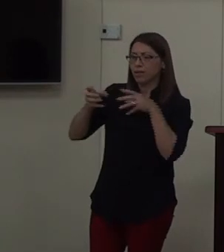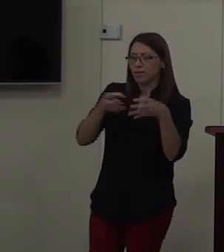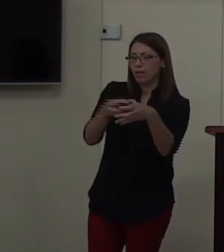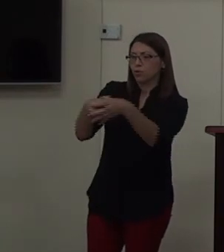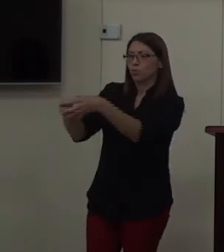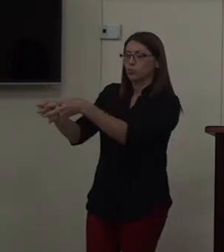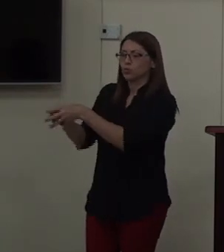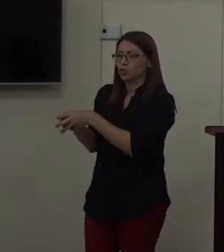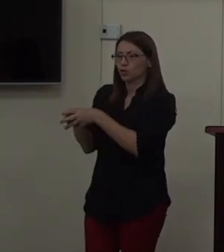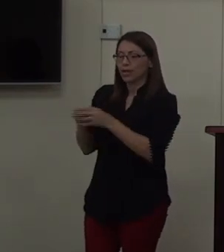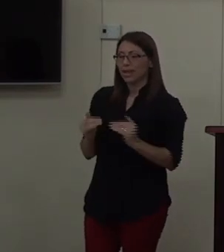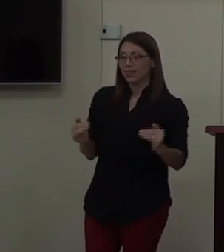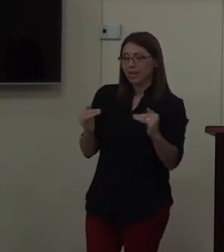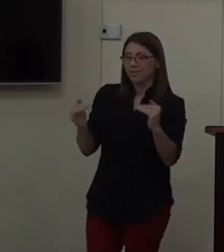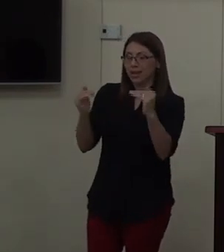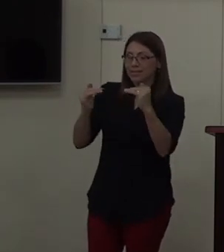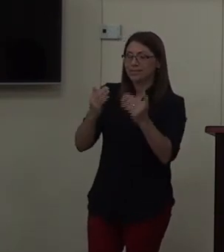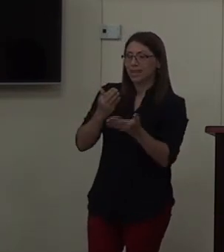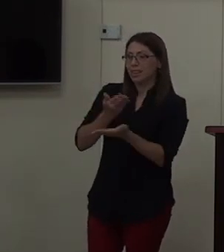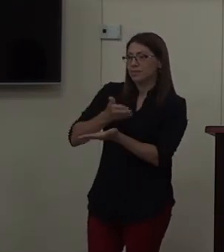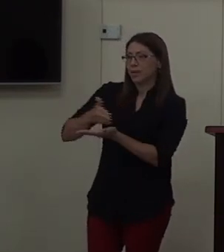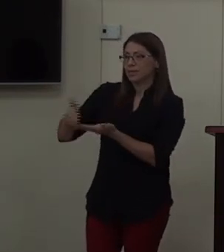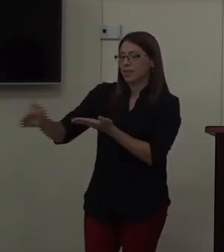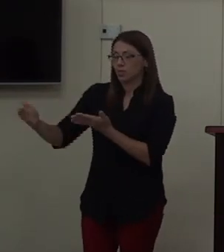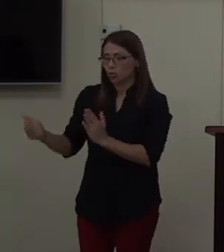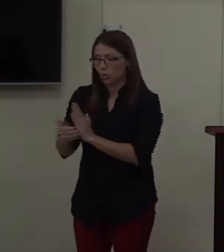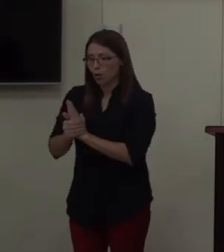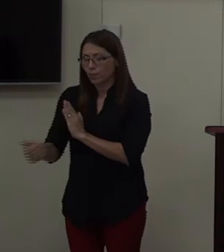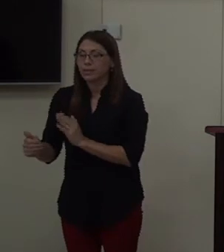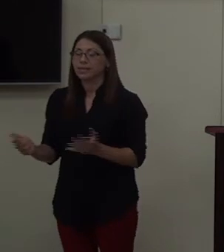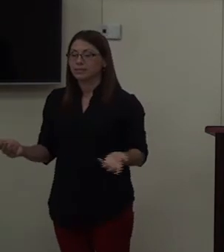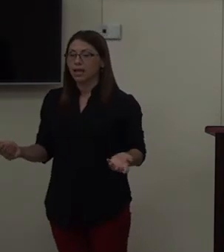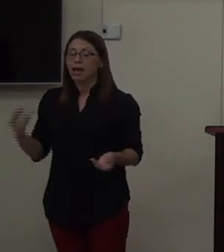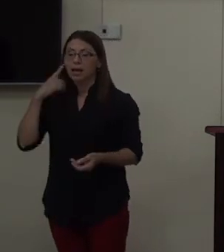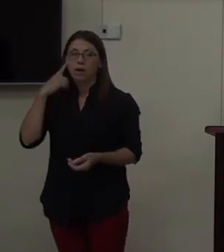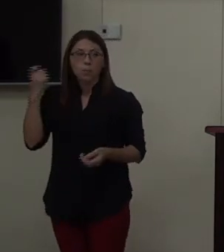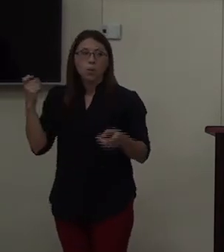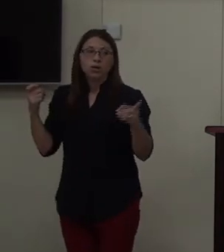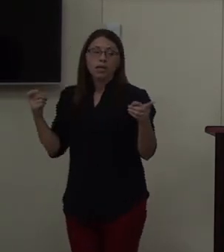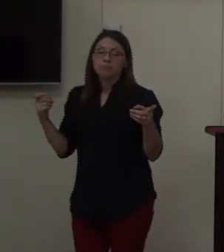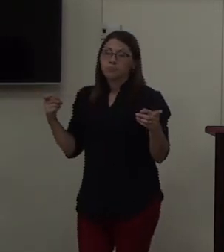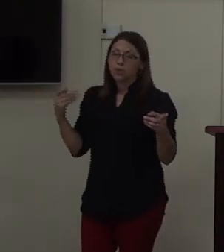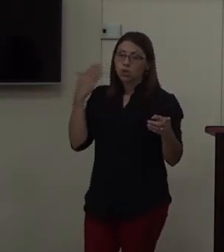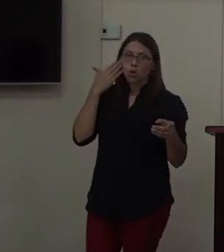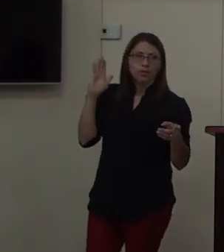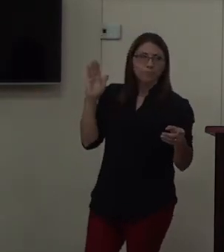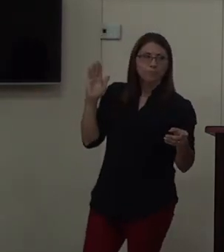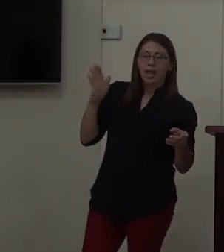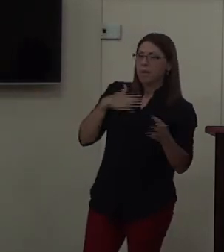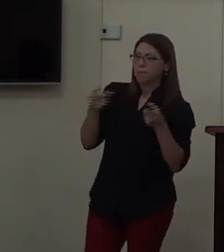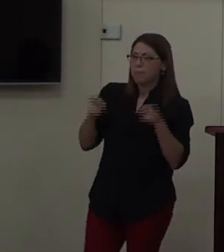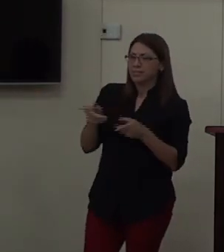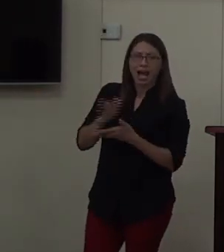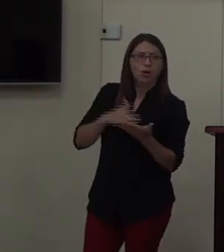de desplazamiento de competencia en la comunidad. Porque, no sé, en Vivir pasa algo muy